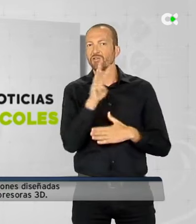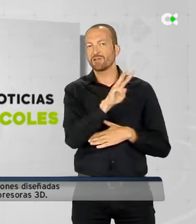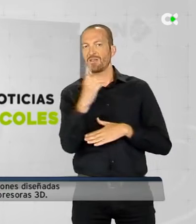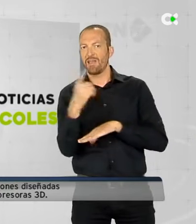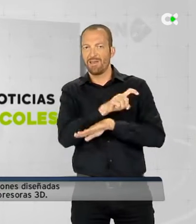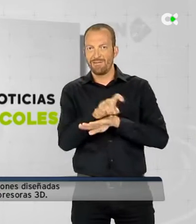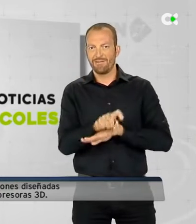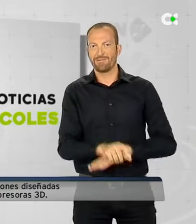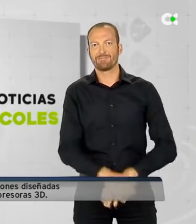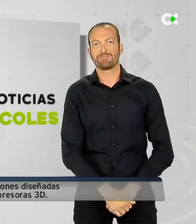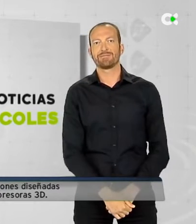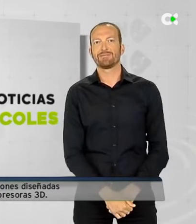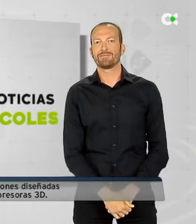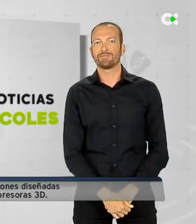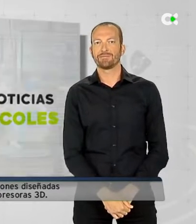3D.